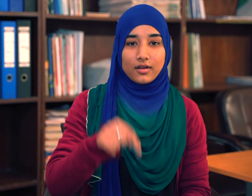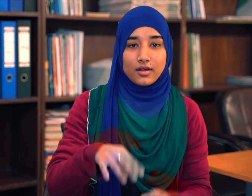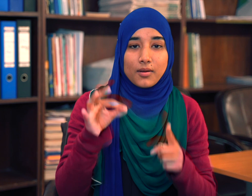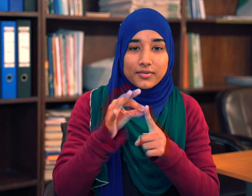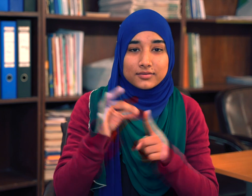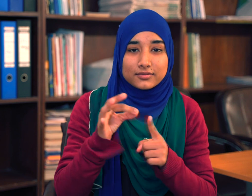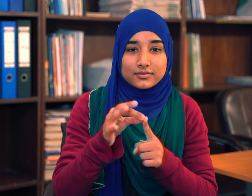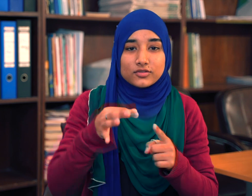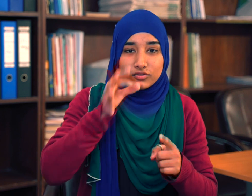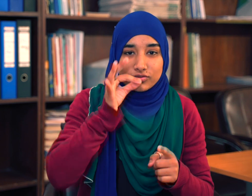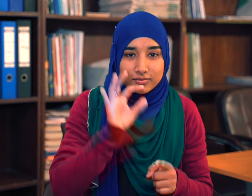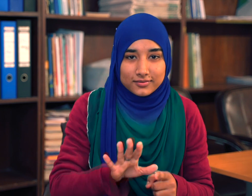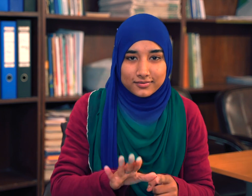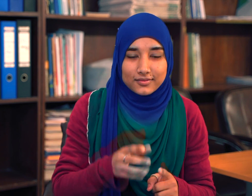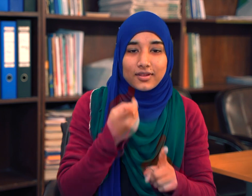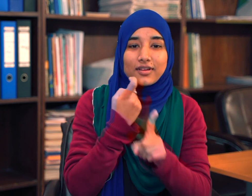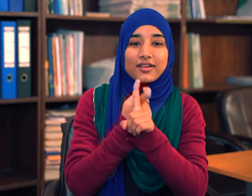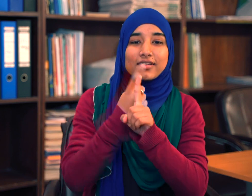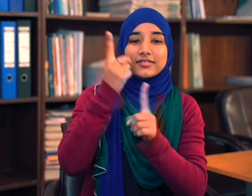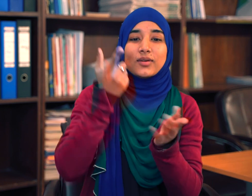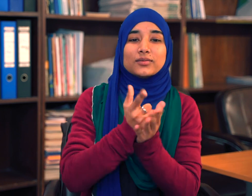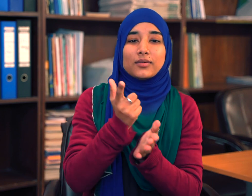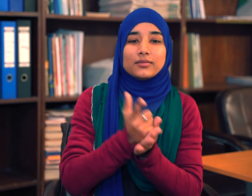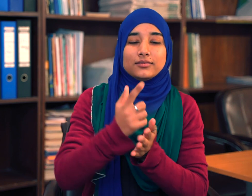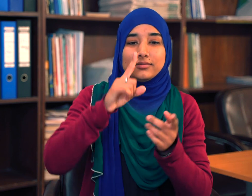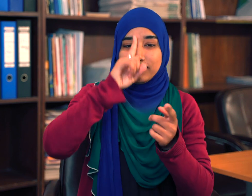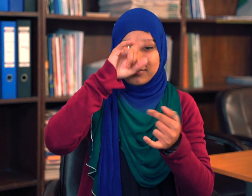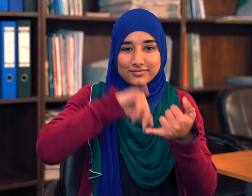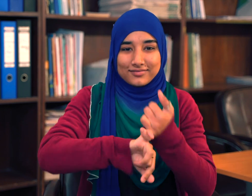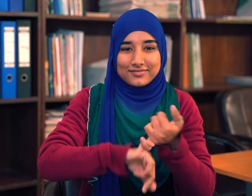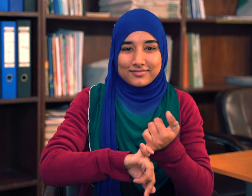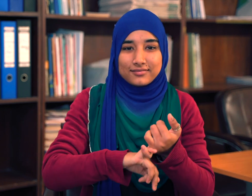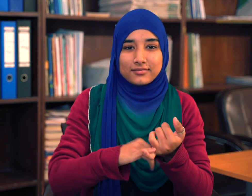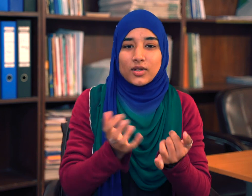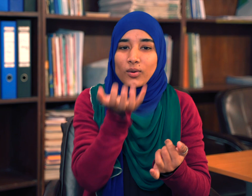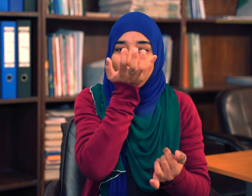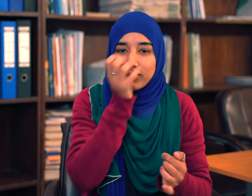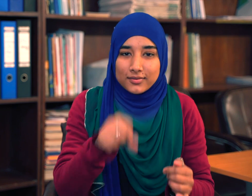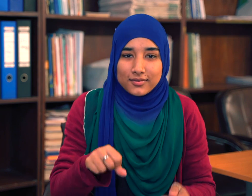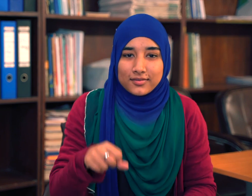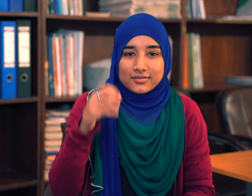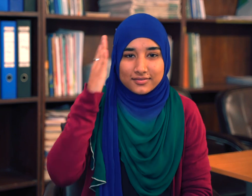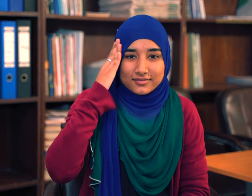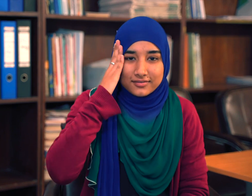اور پانی کے اشارے بھی مختلف ہیں، جس کی وجہ سے مجھے سمجھنے اور بات کرنے میں مسئلہ ہوتا